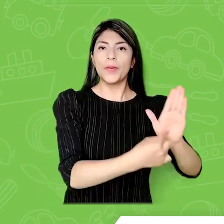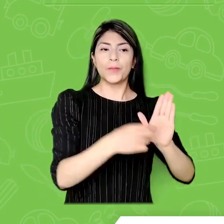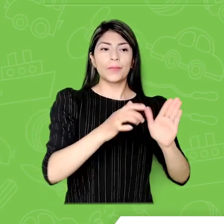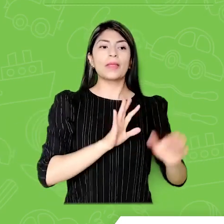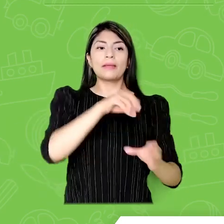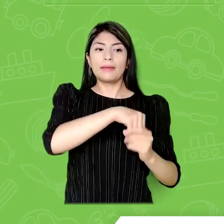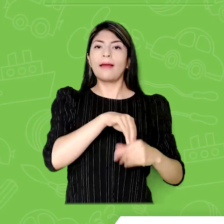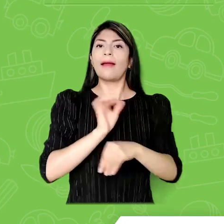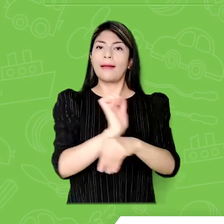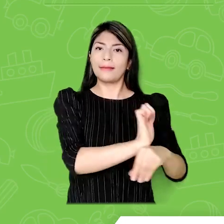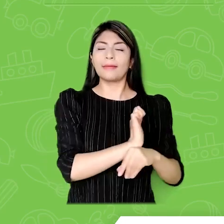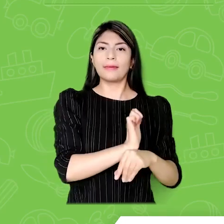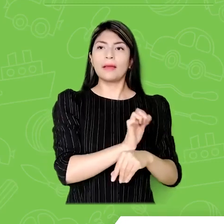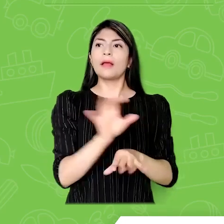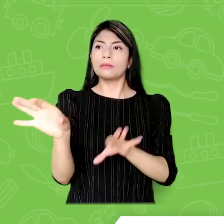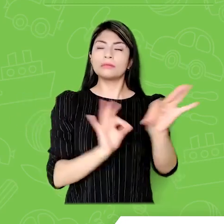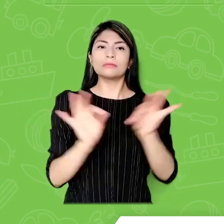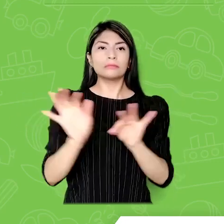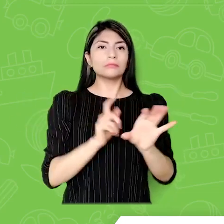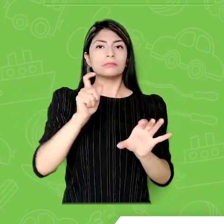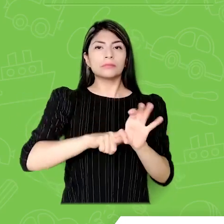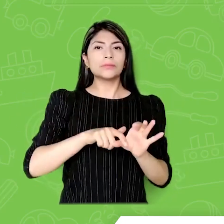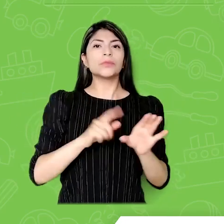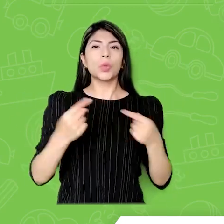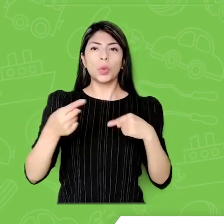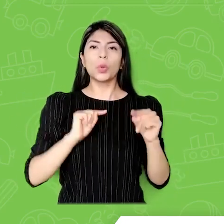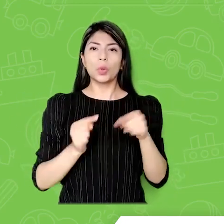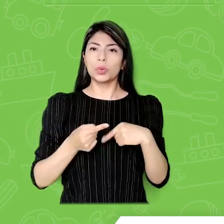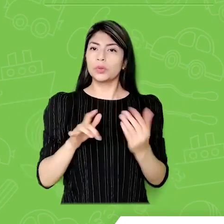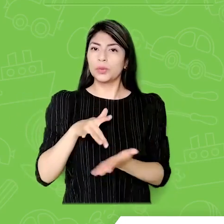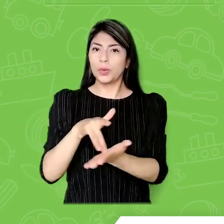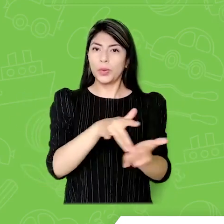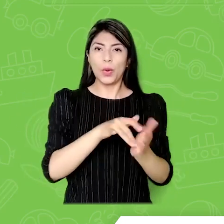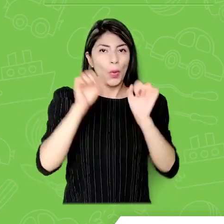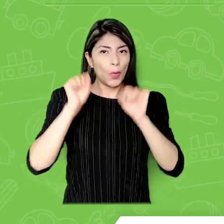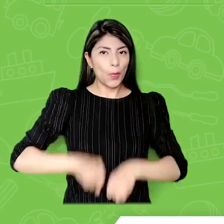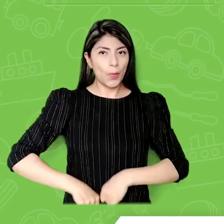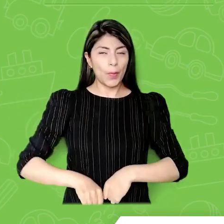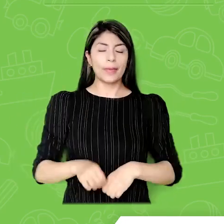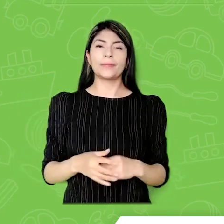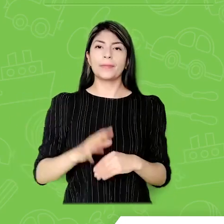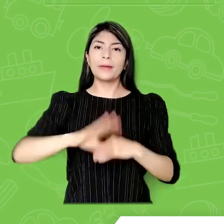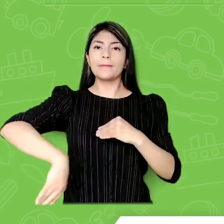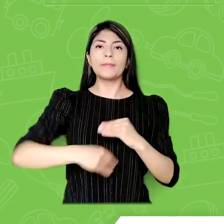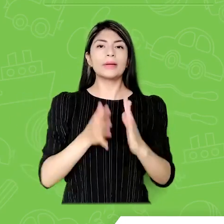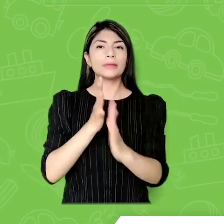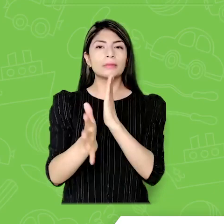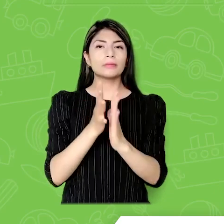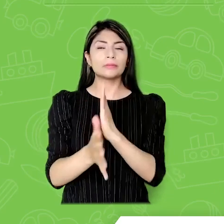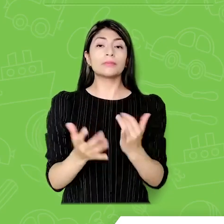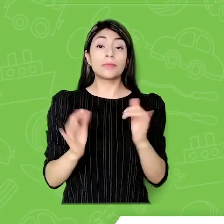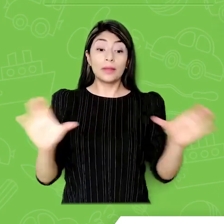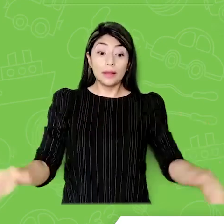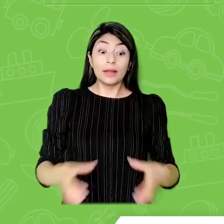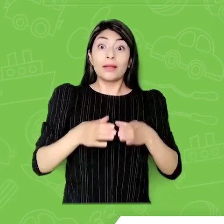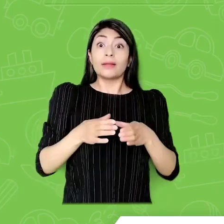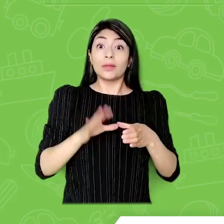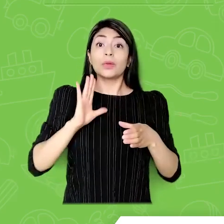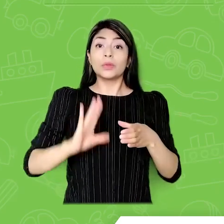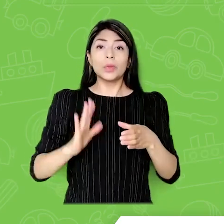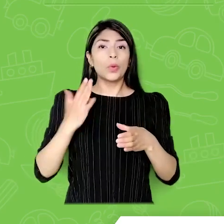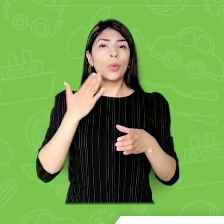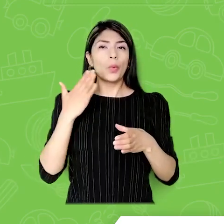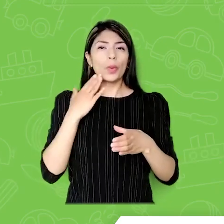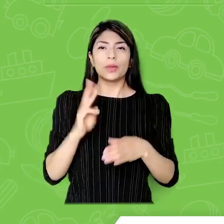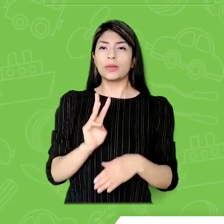se encuentren adelantando tales concursos. Al respecto, la Sala Plena de Comisionados, en sesión del 31